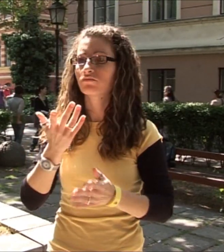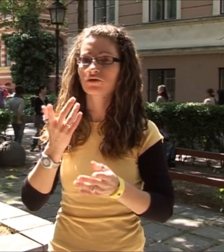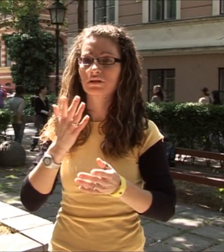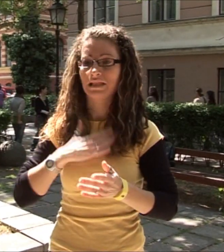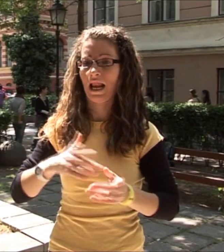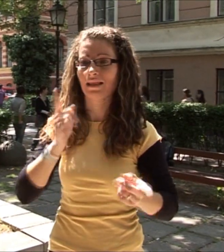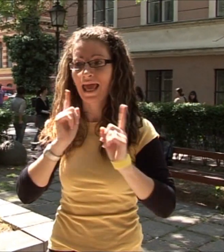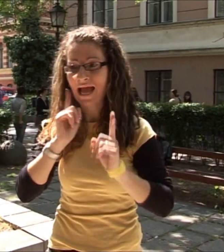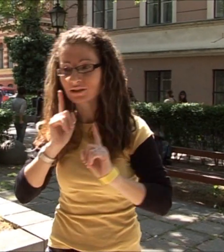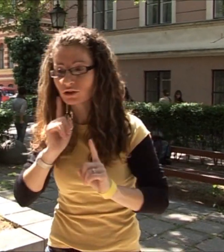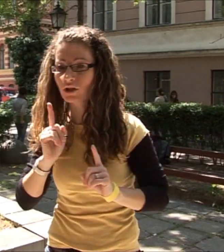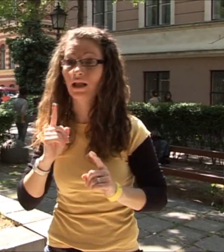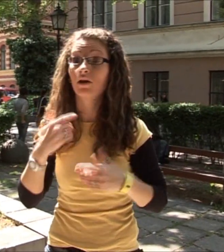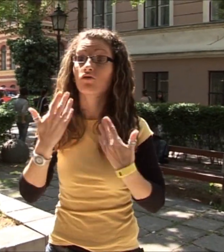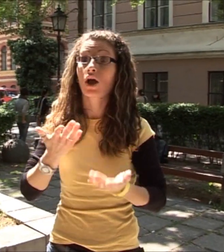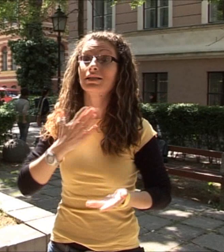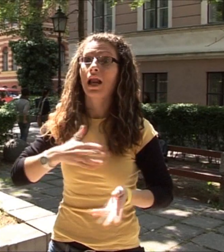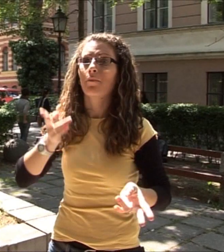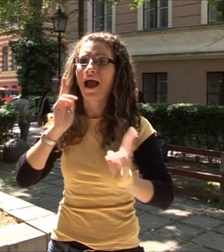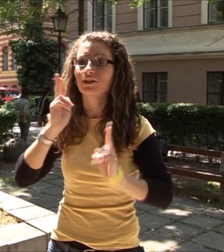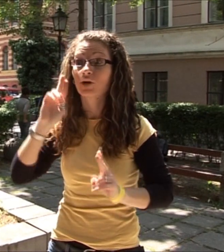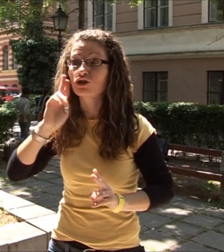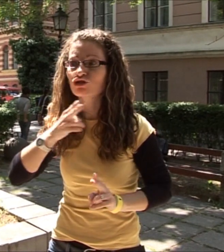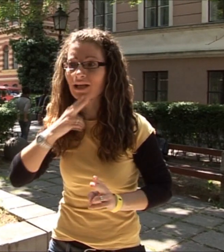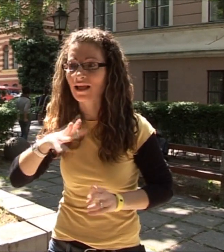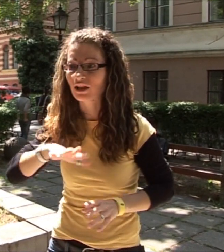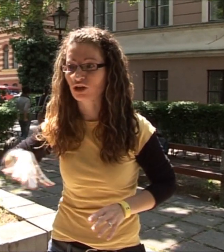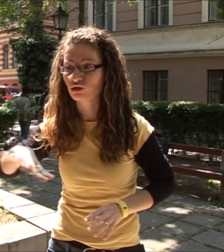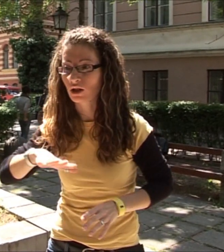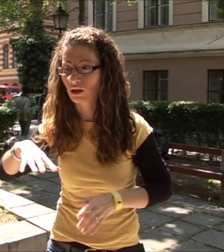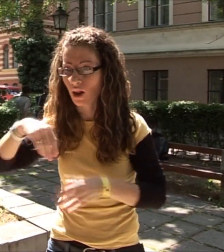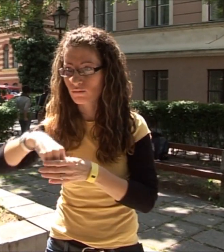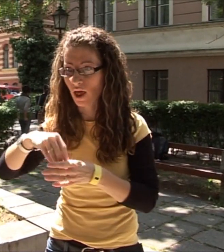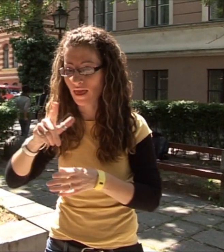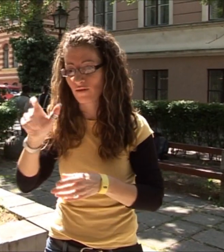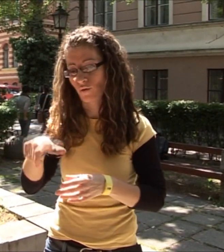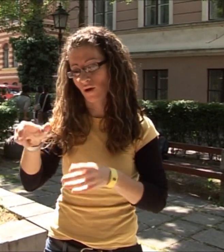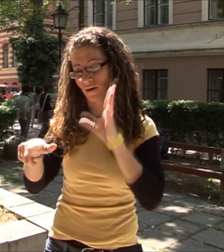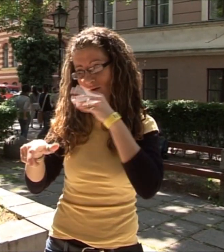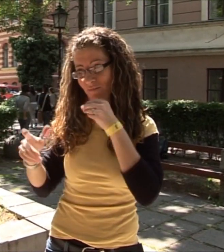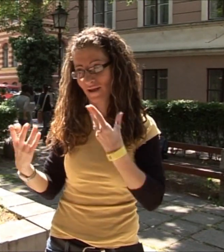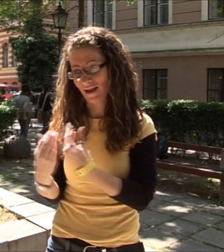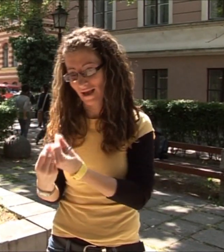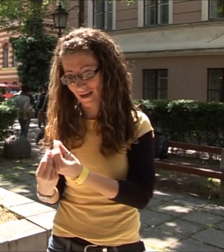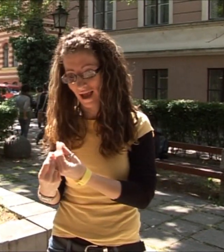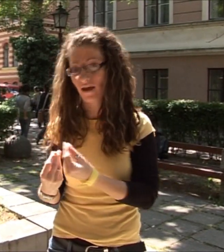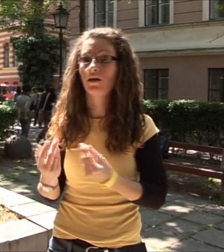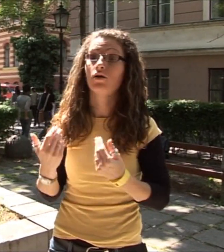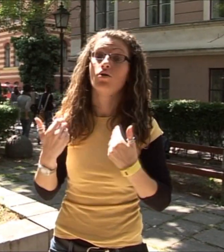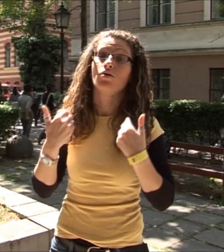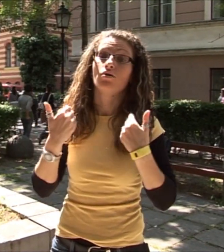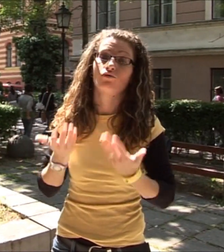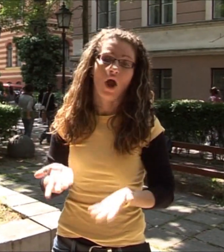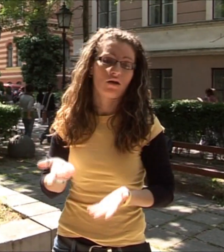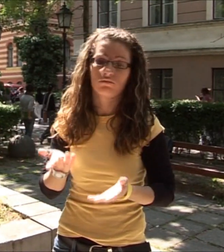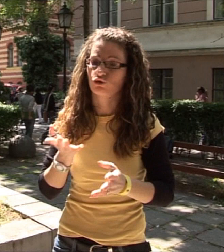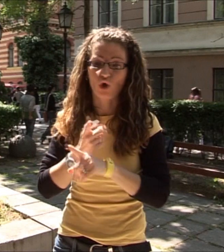érdeklődők szeretnek jártani vagy szeretnek megismerni a szikett társadalomban lévő embereket